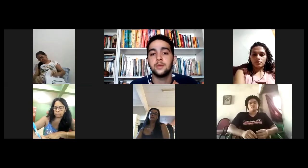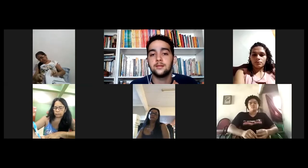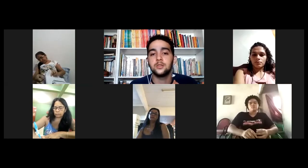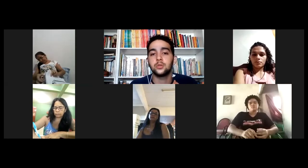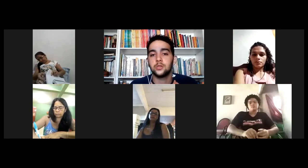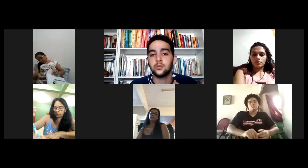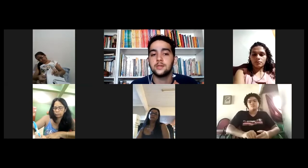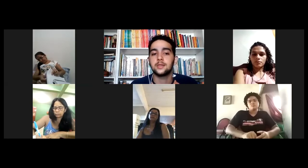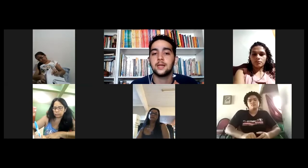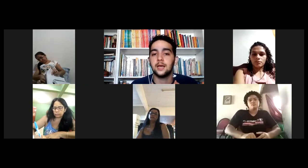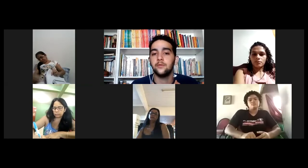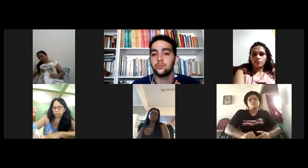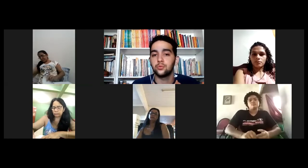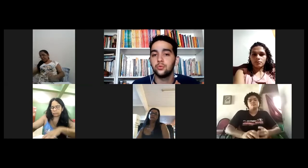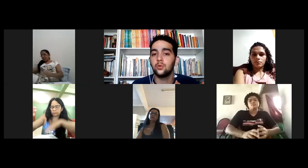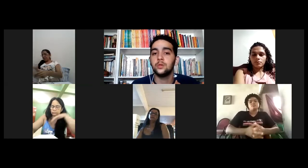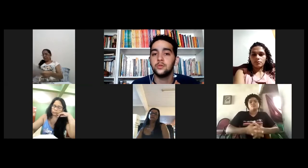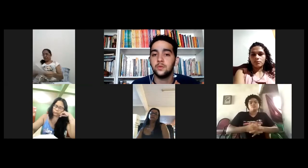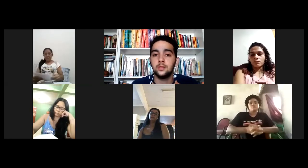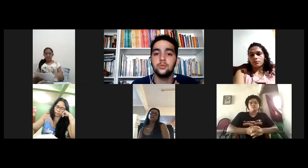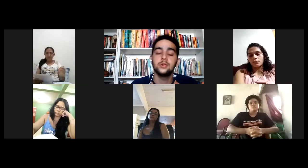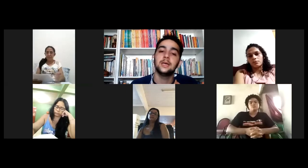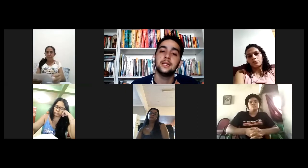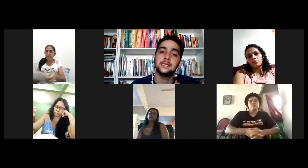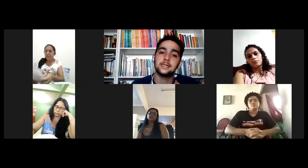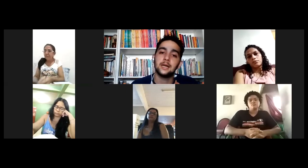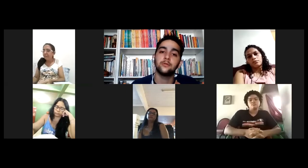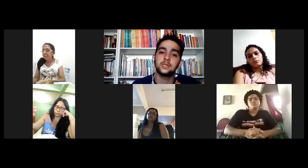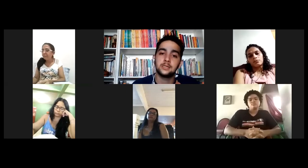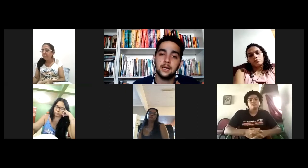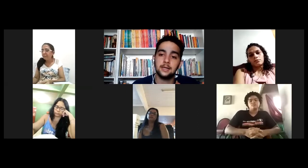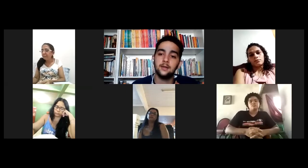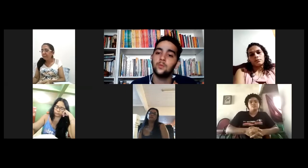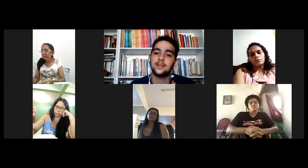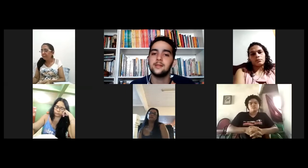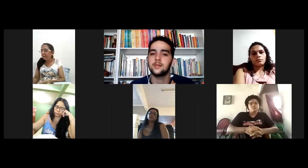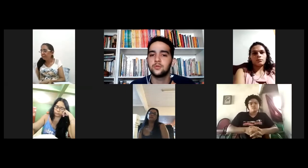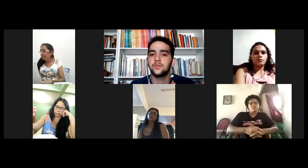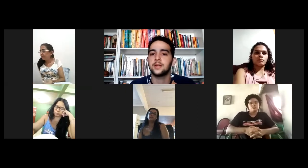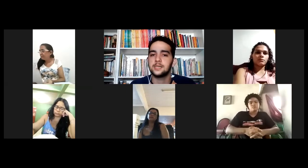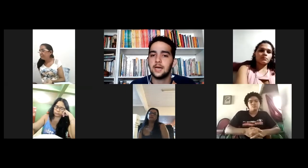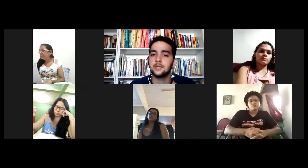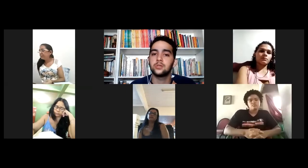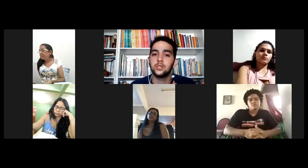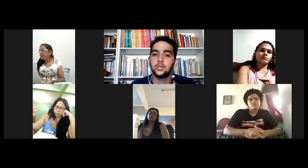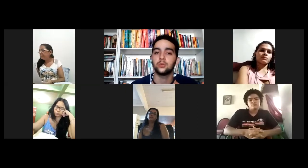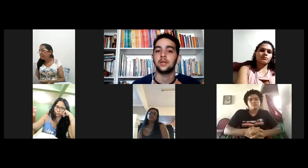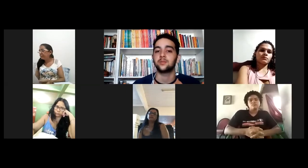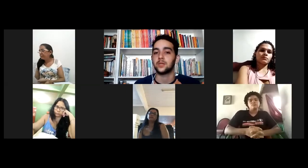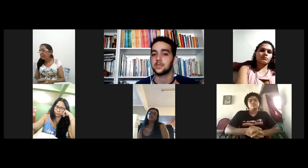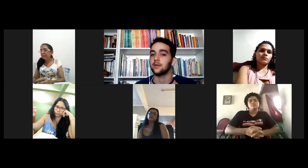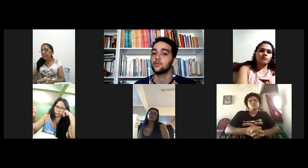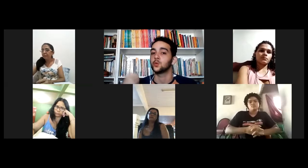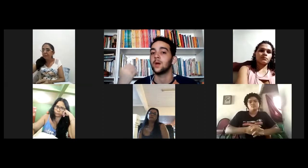as primeiras instituições que tratavam o surdo como indivíduos que necessitavam de uma atenção diferenciada no sentido que